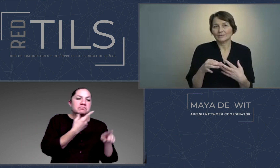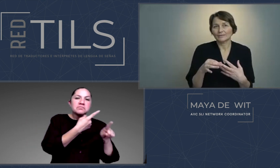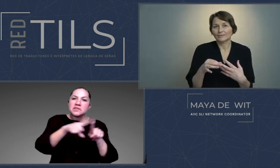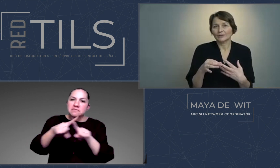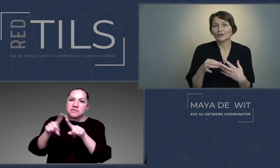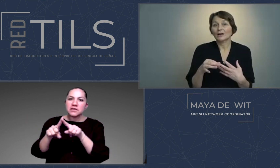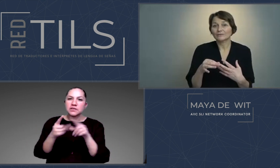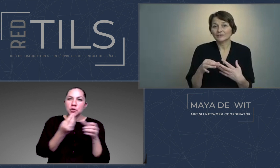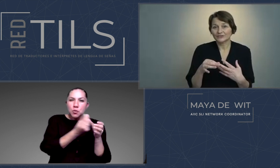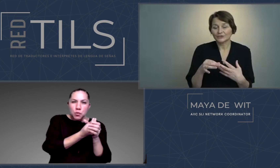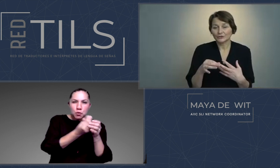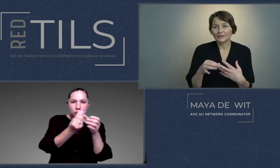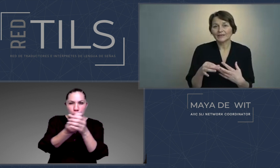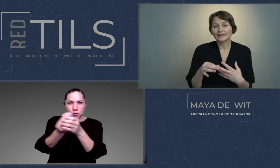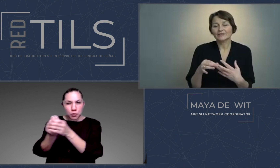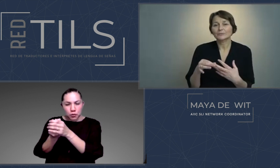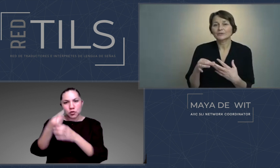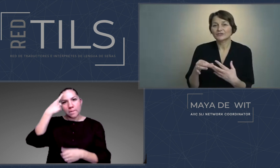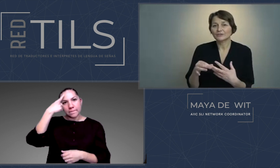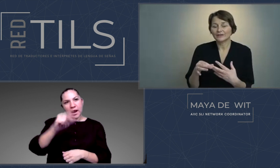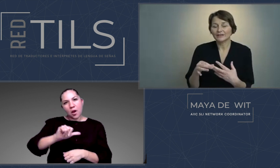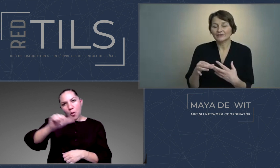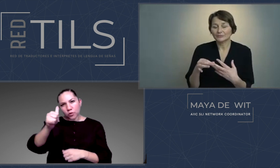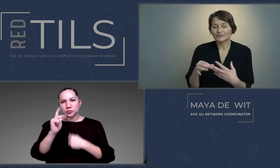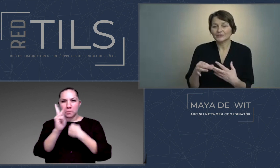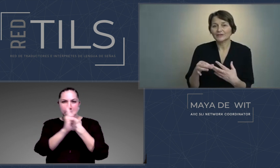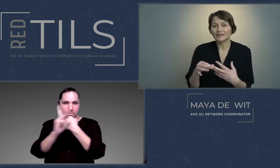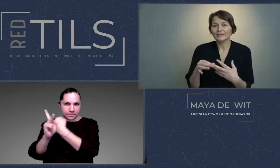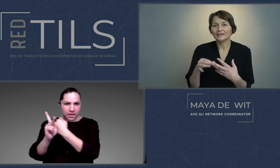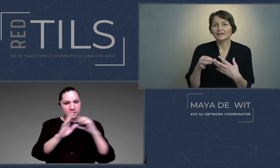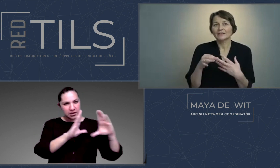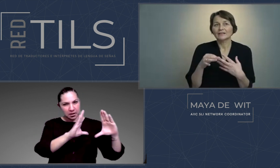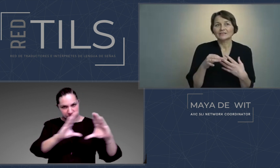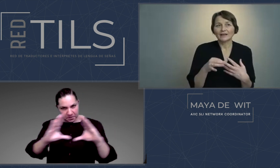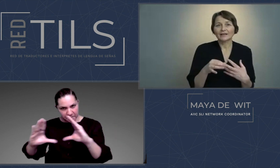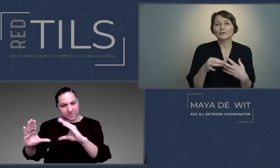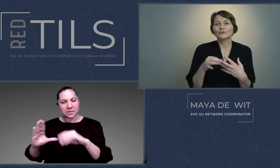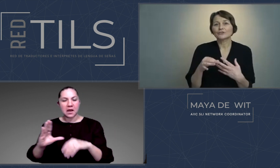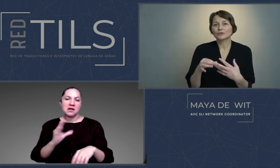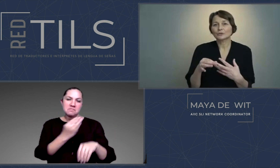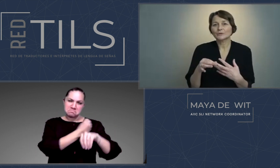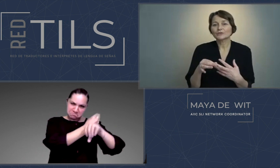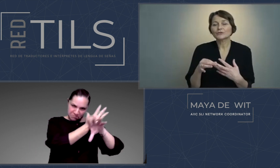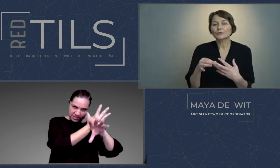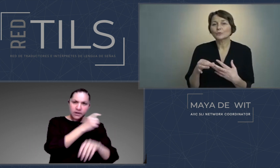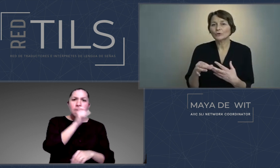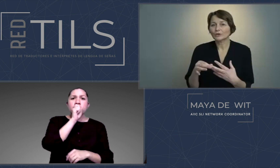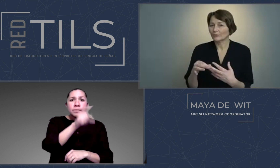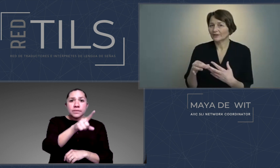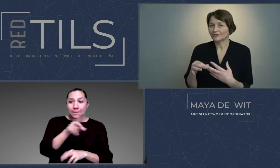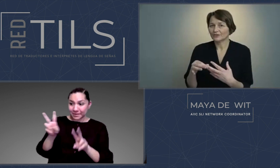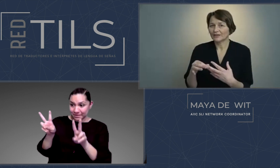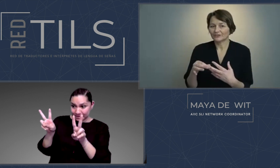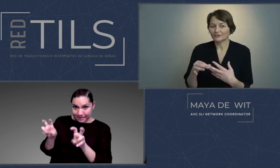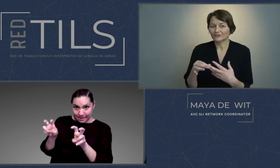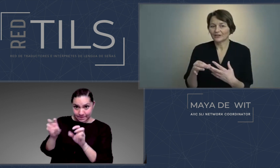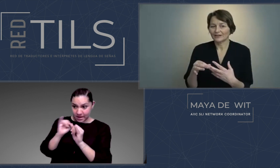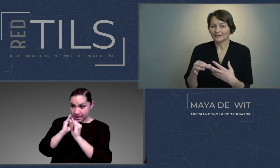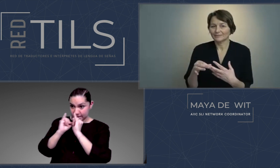y también hago investigación. Y estoy haciendo investigación en interpretación de conferencias, especialmente